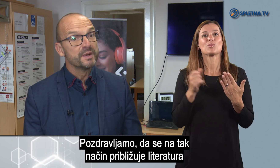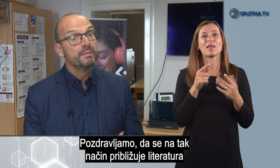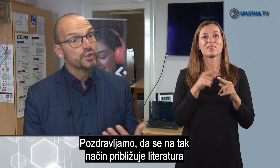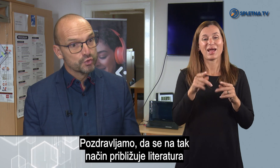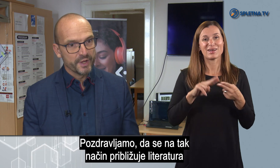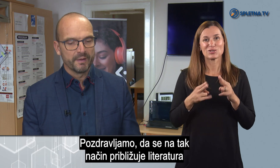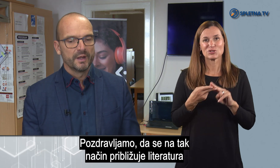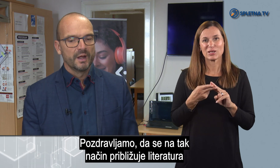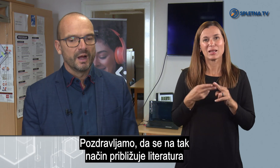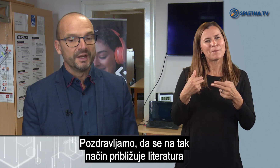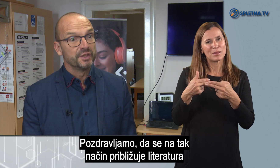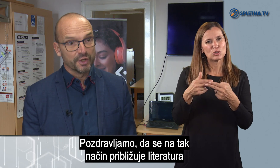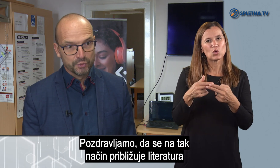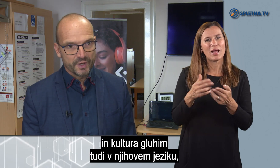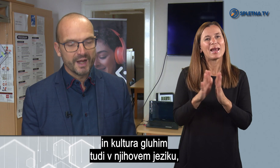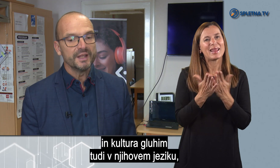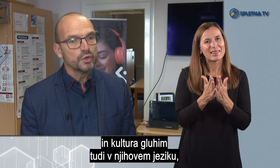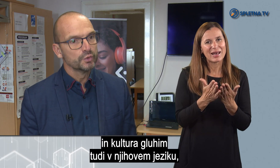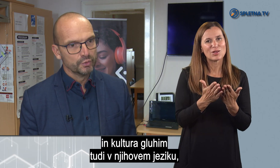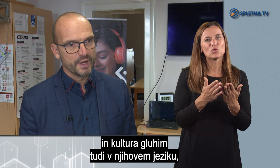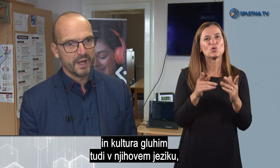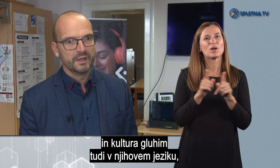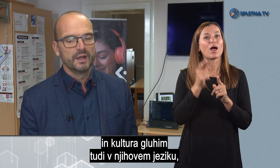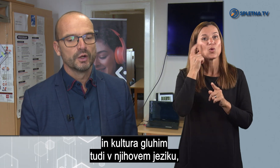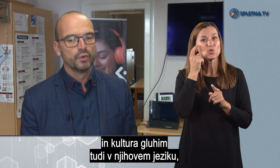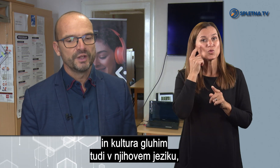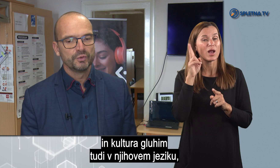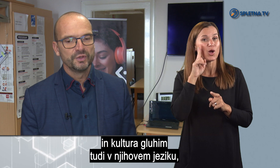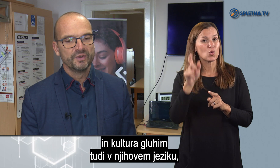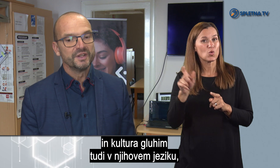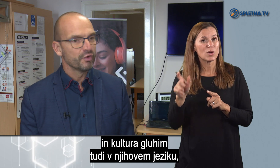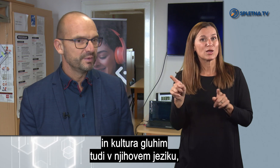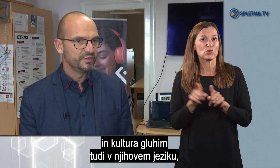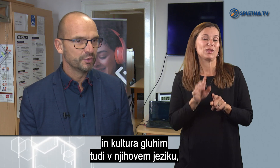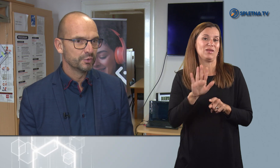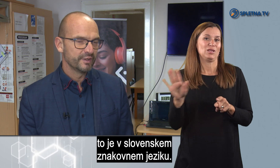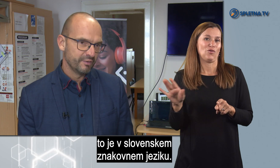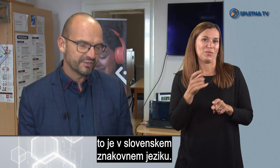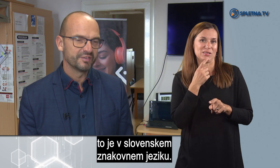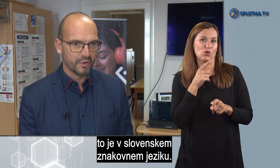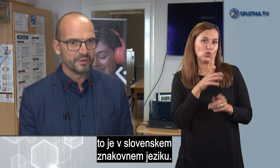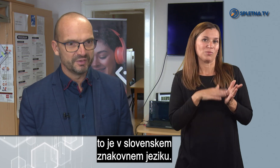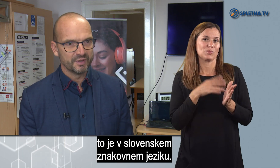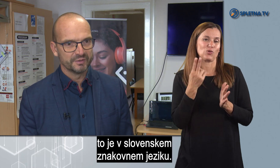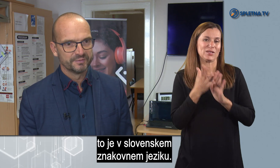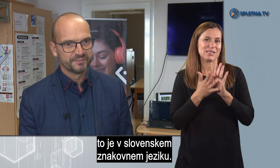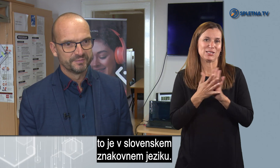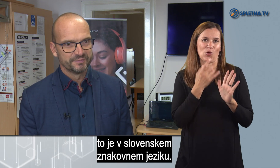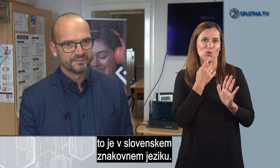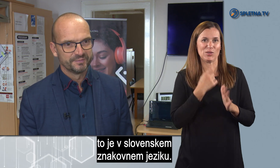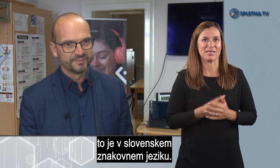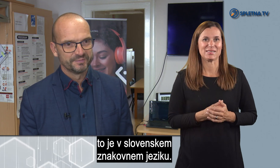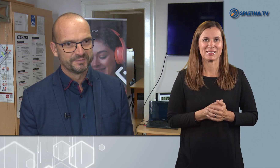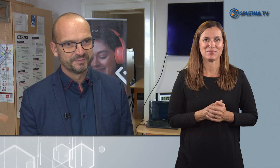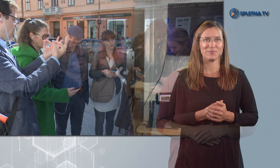način približuje literatura in kultura gluhim tudi v njihovem jeziku, to je slovenskem znakovnem jeziku.